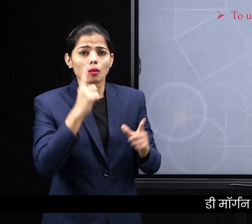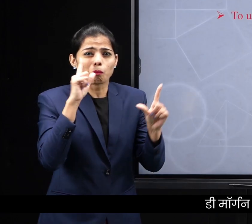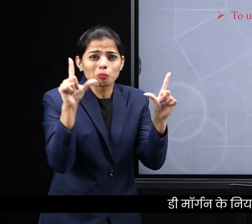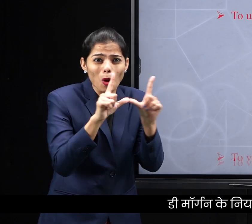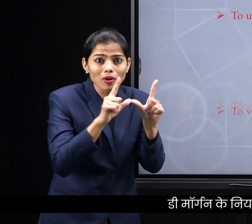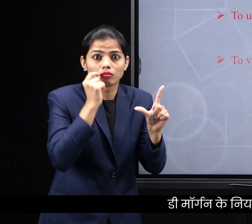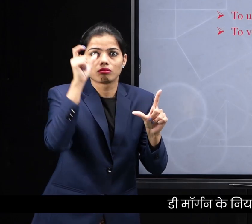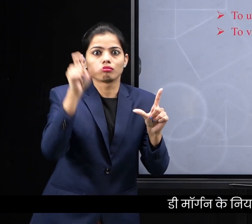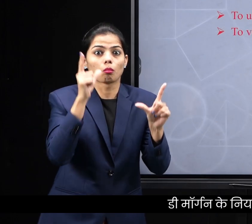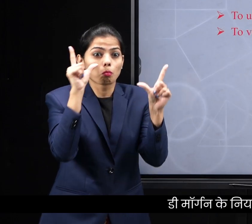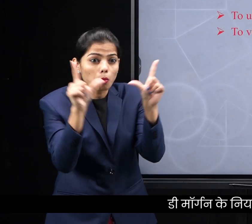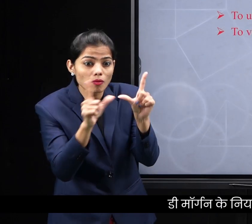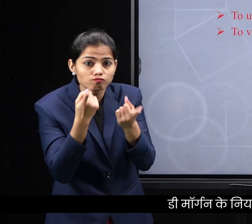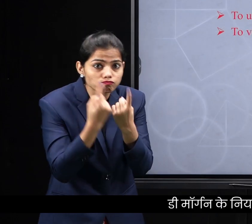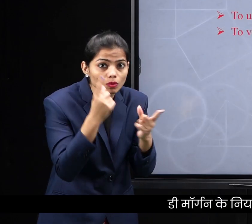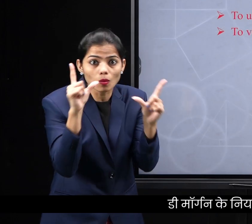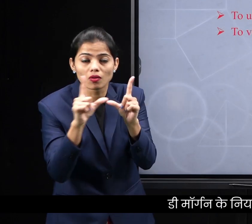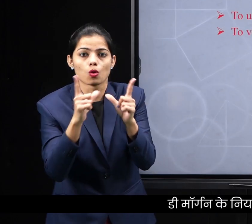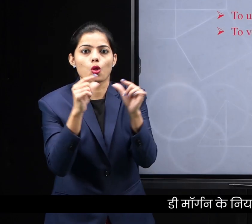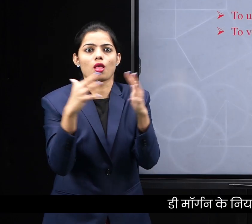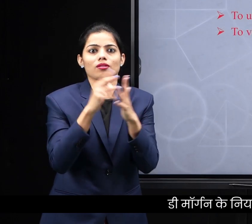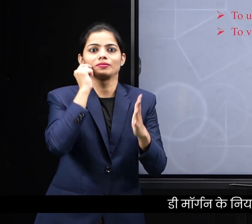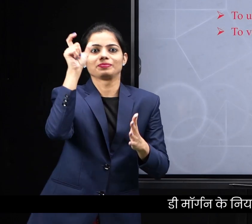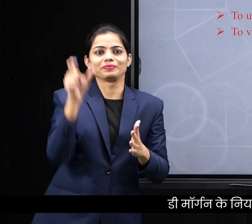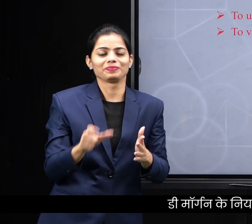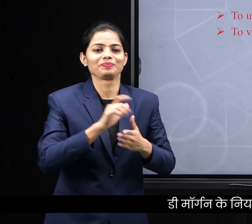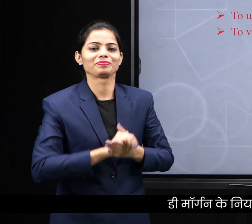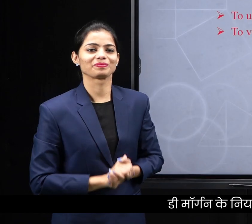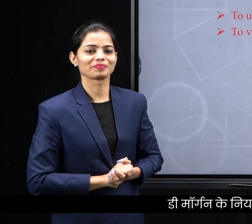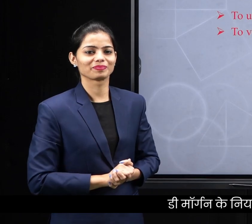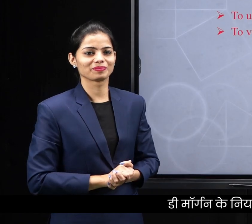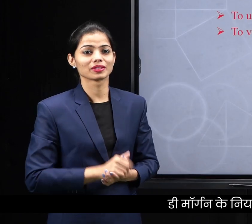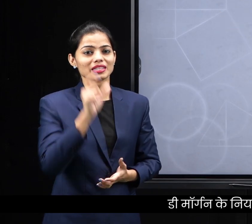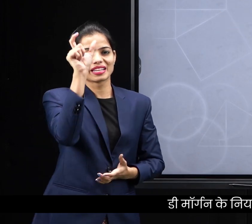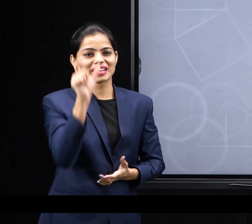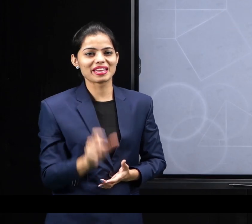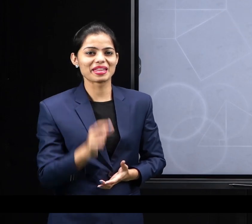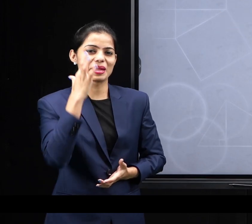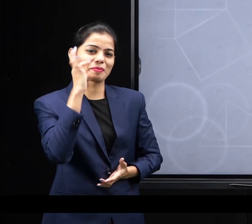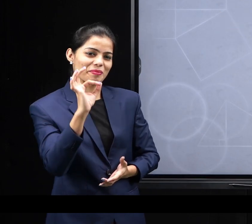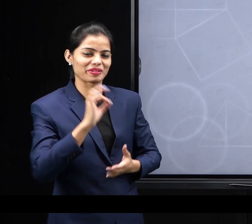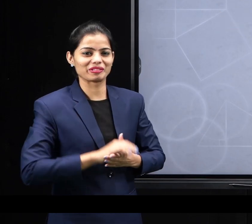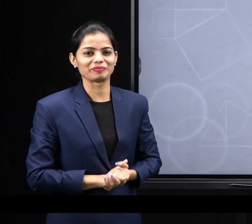डी मार्गन के नियमों को सत्यापित करने के लिए मुख्य शब्द: